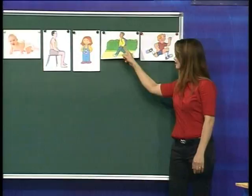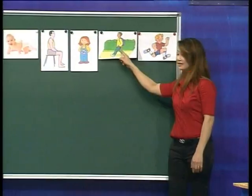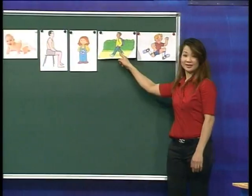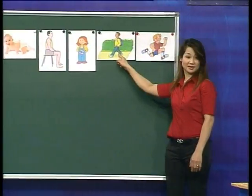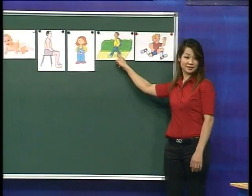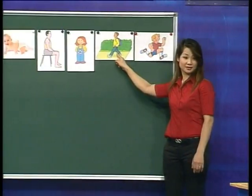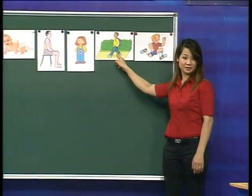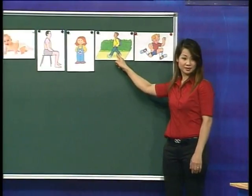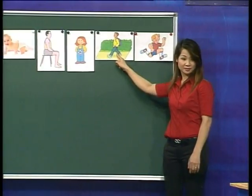Ký hiệu đi